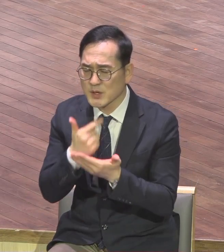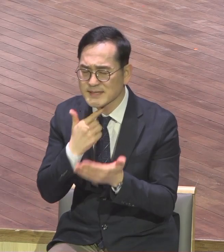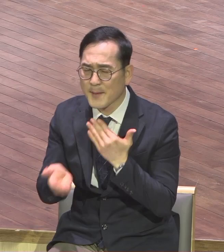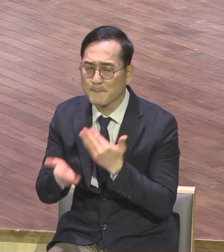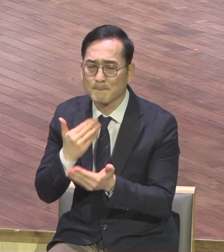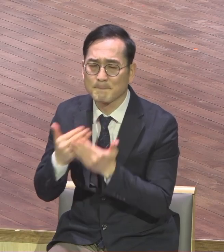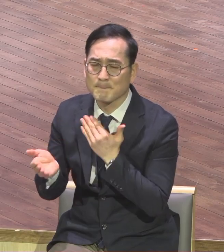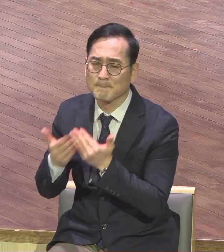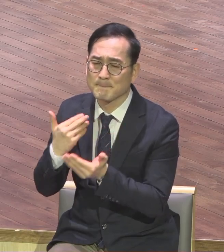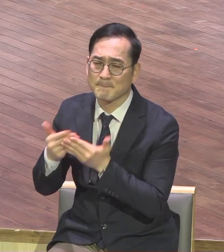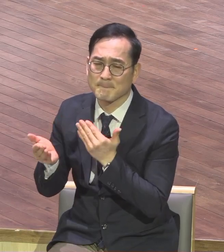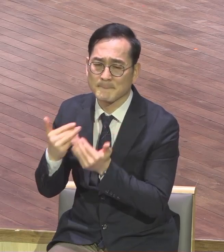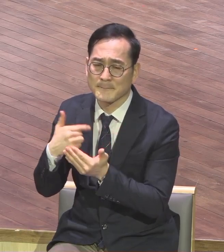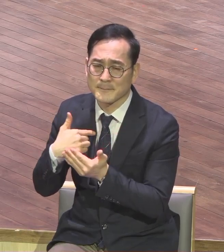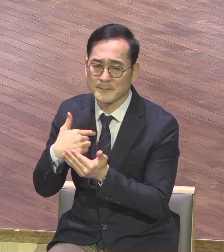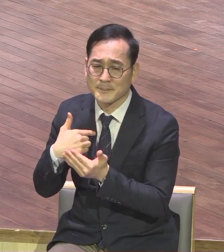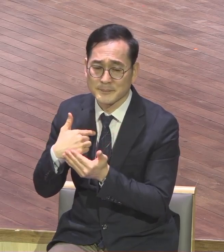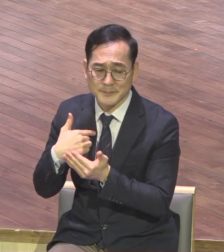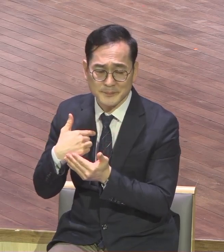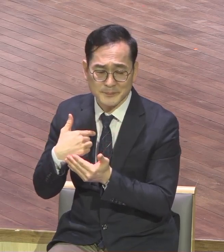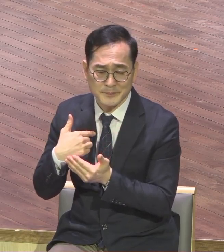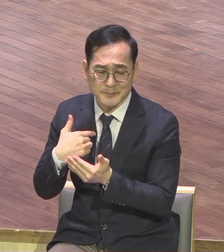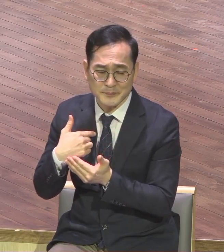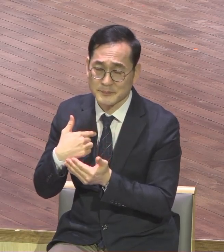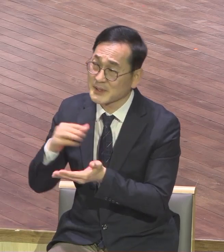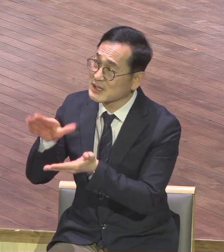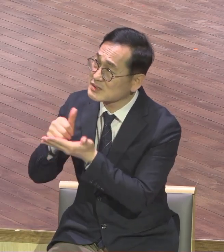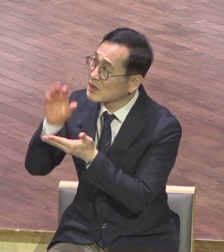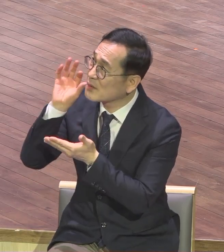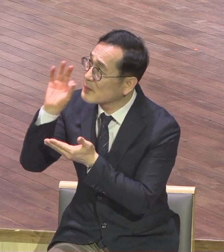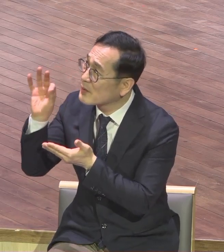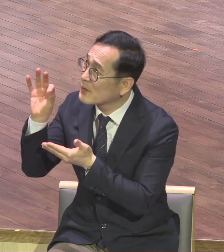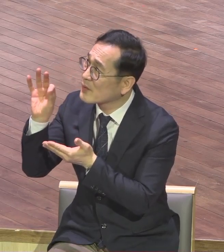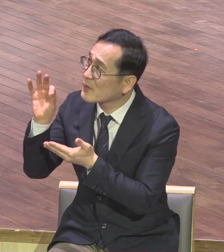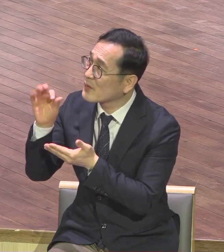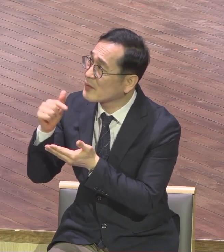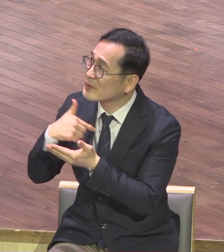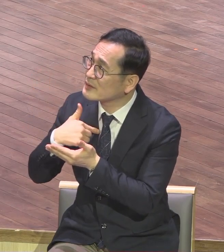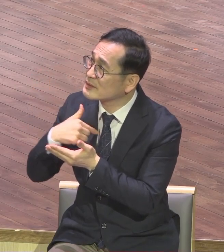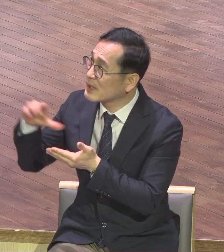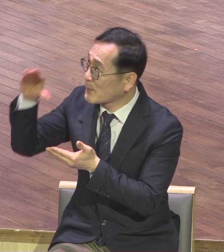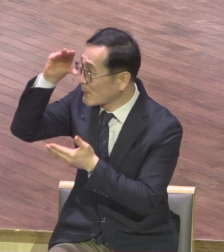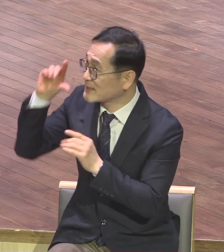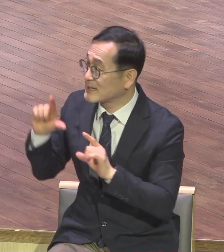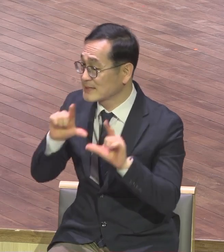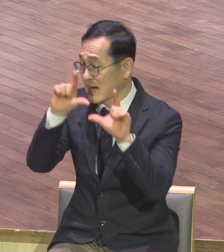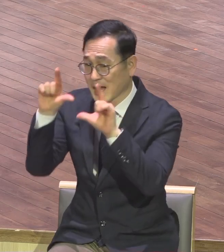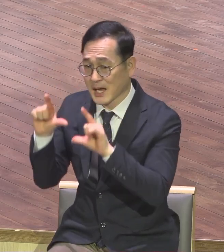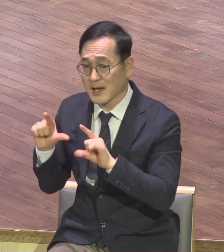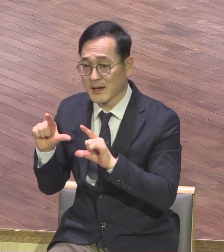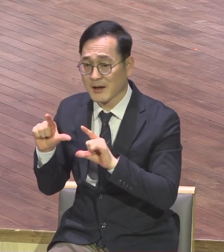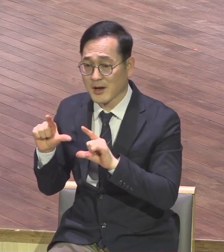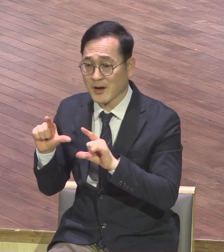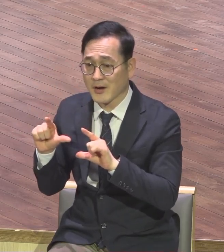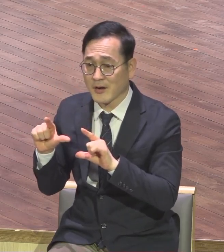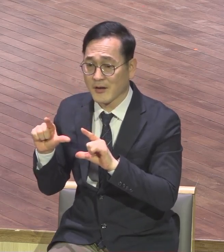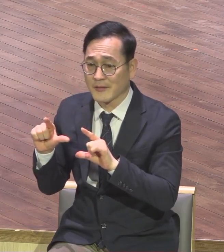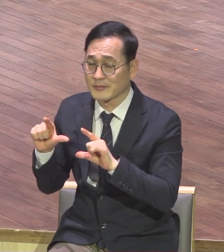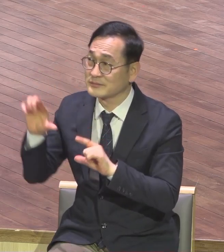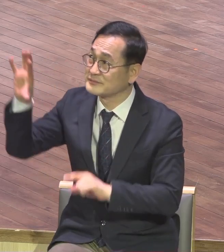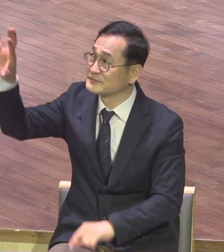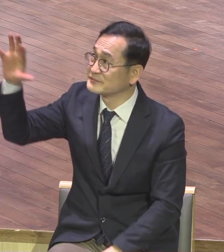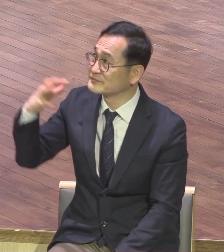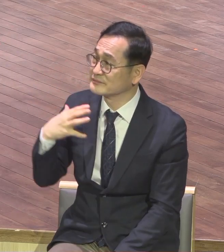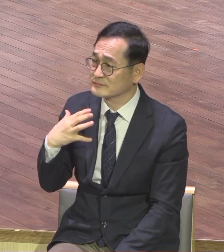만난 이 그리스도를 보고 예수 그리스도를 본받아 사는 것처럼 일반